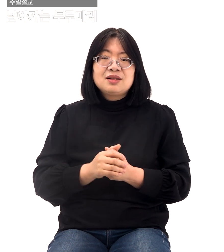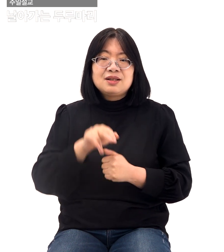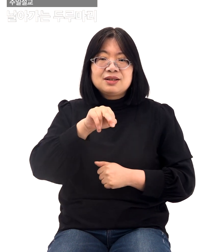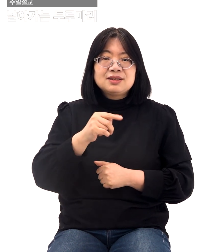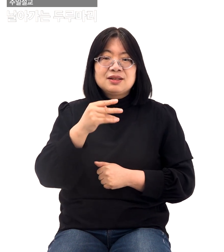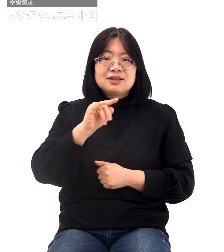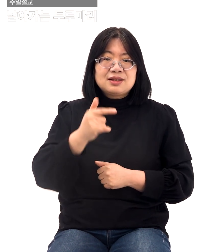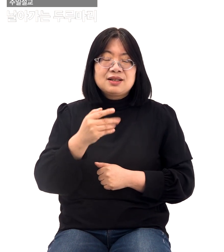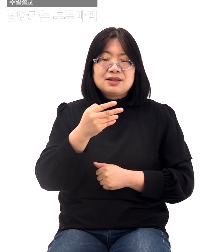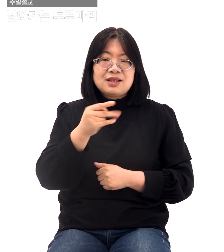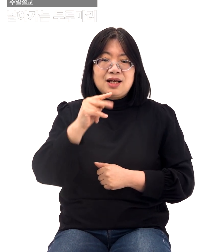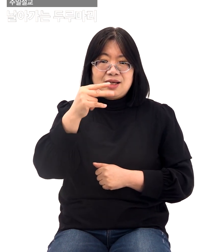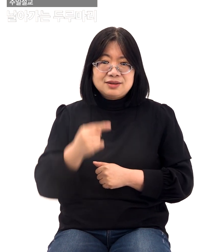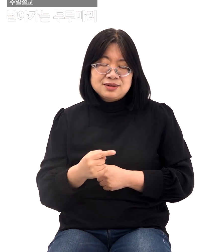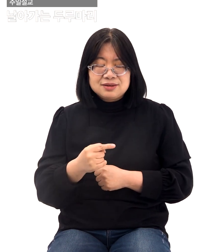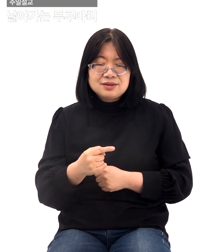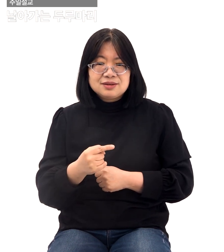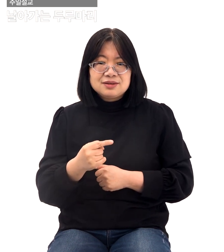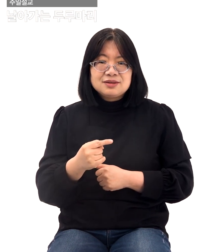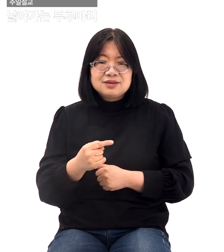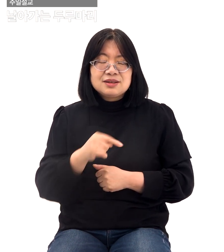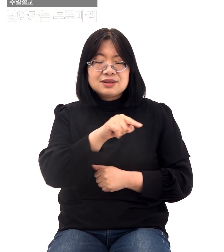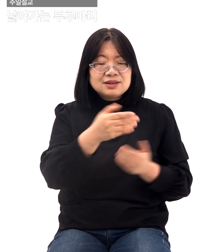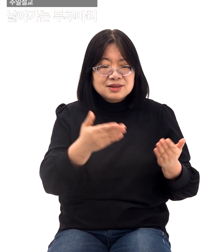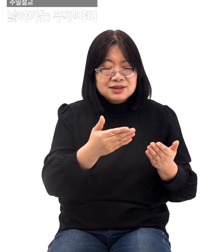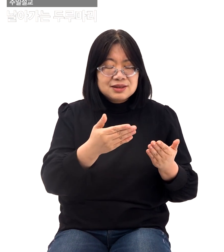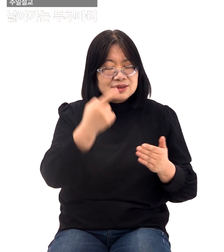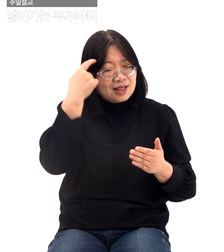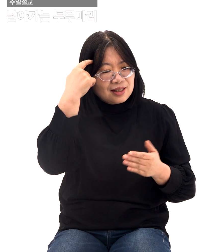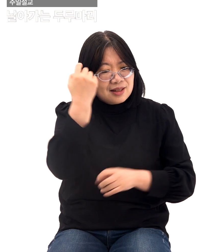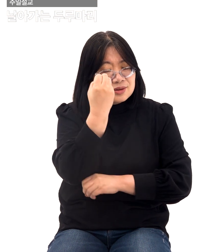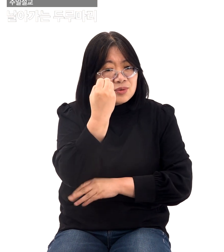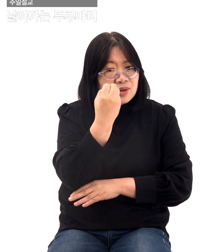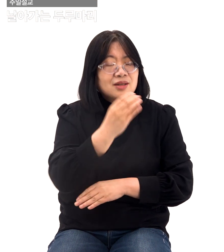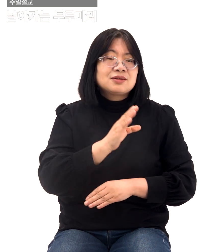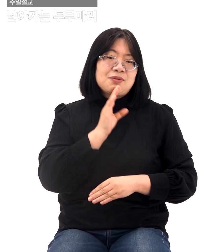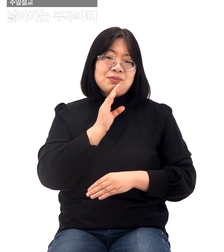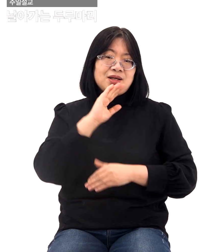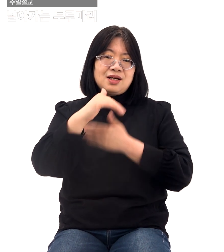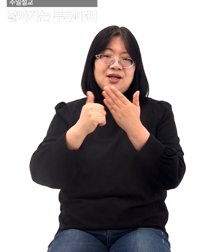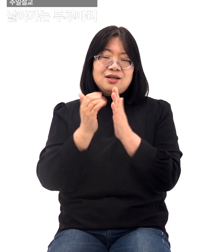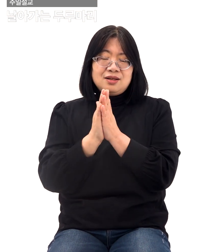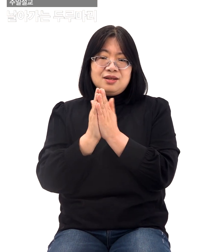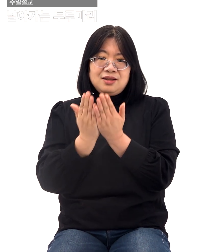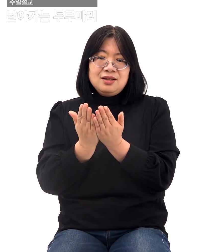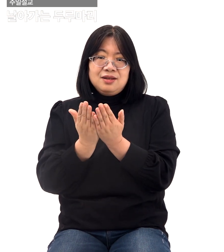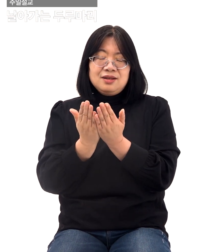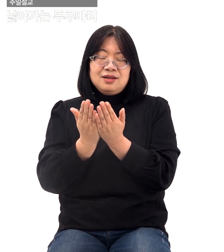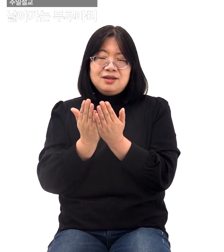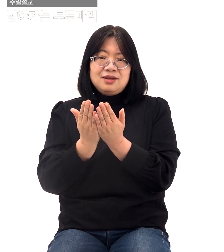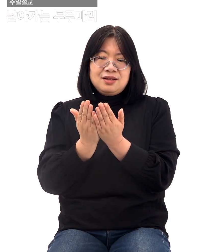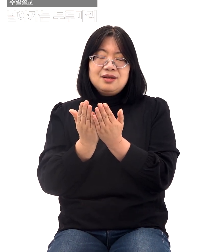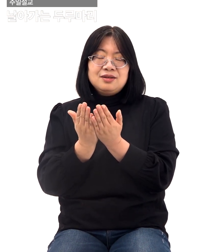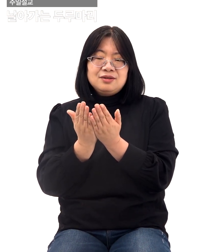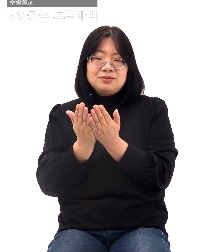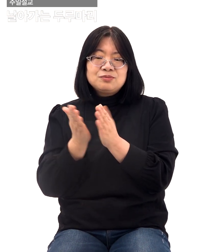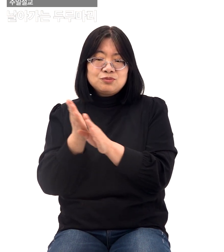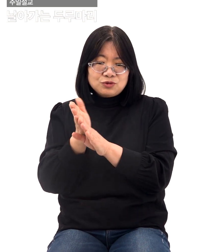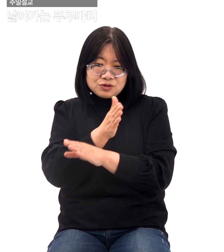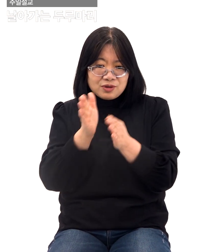스탠다드. 근데 그 생각과 그 일의 기초가 성경이라는 스탠다드에서 나온